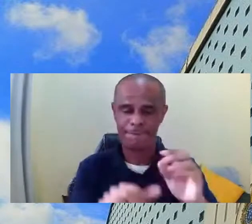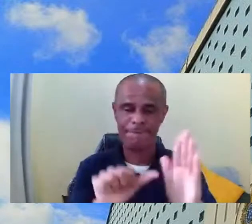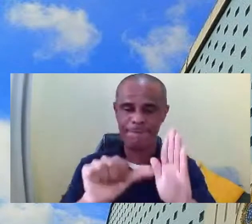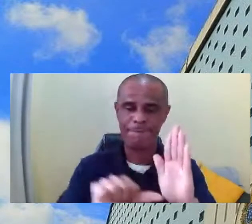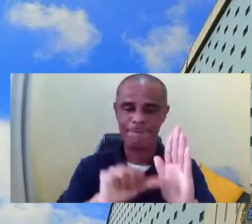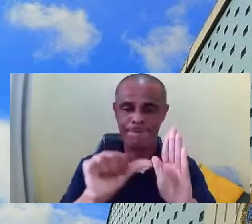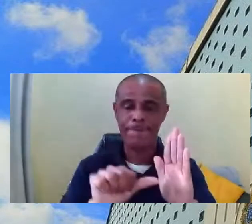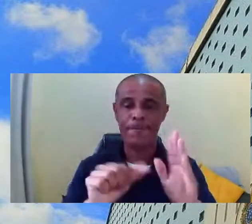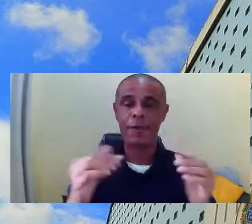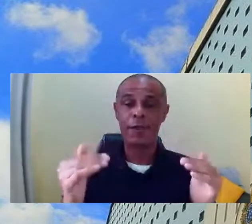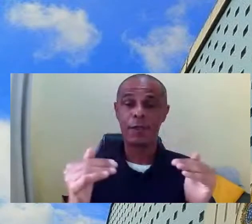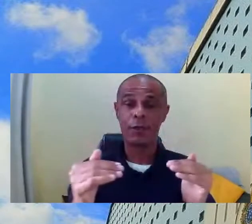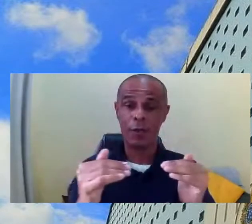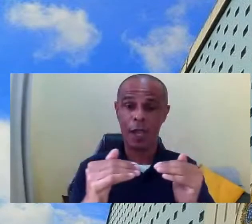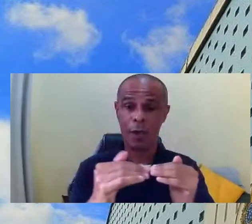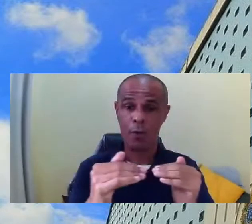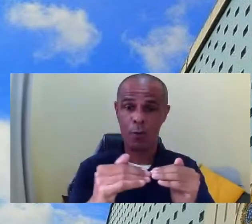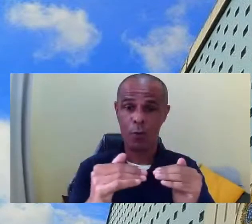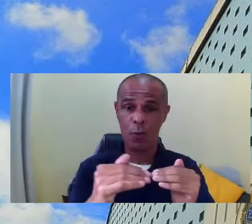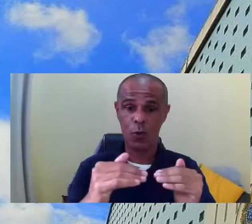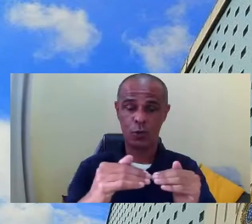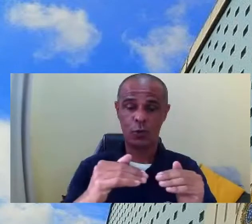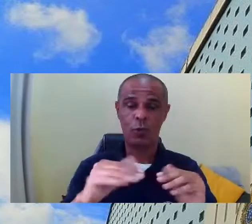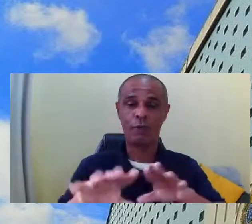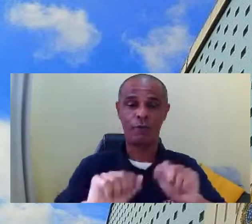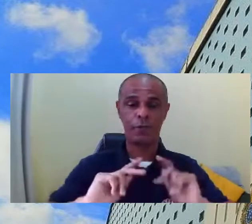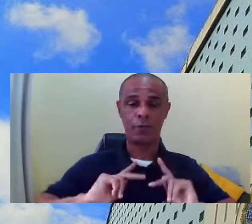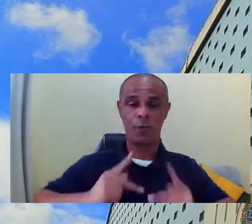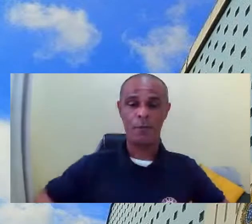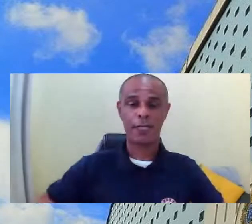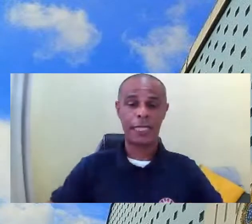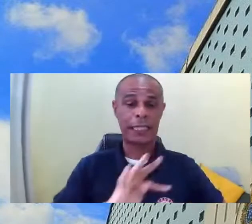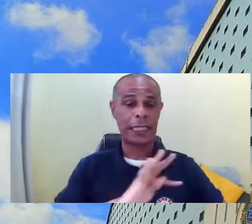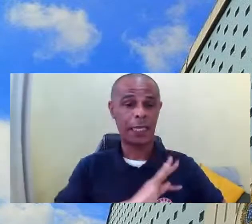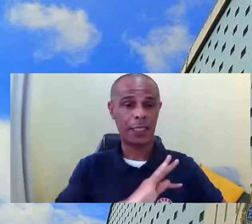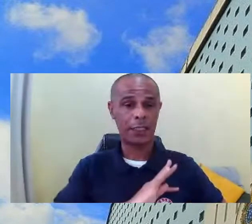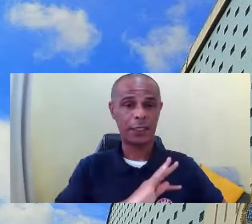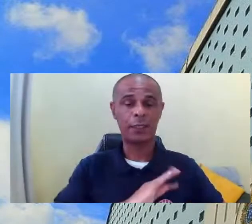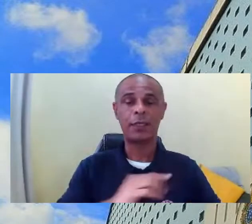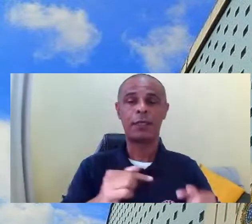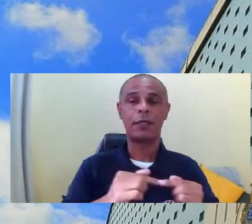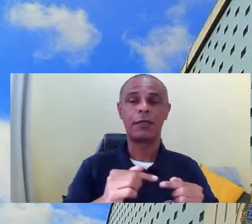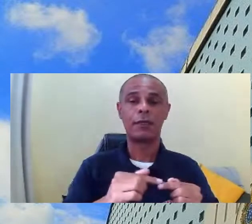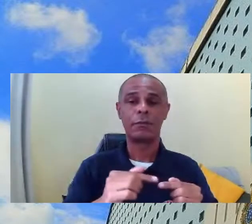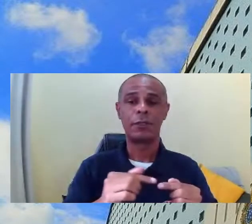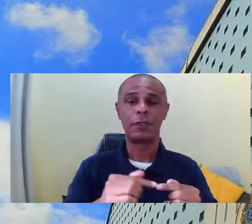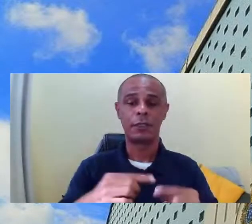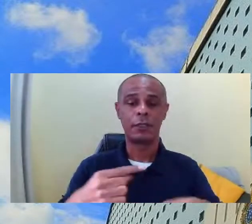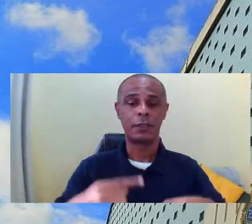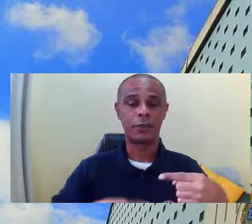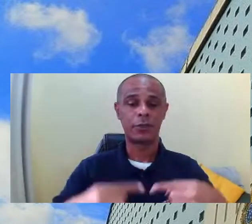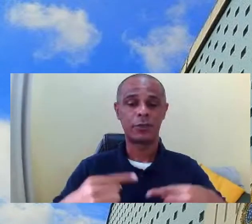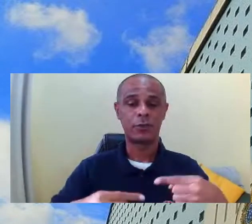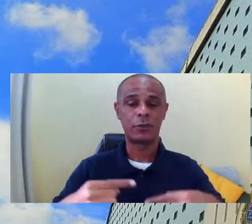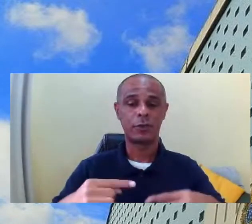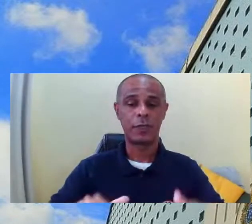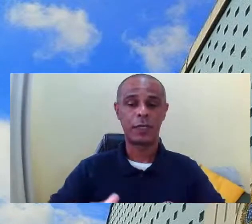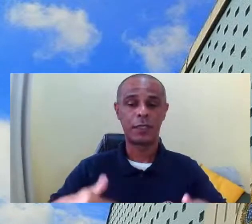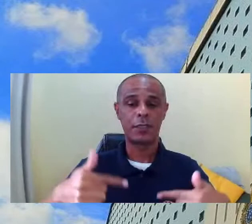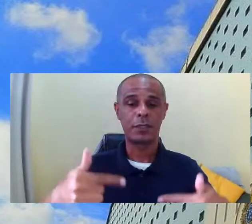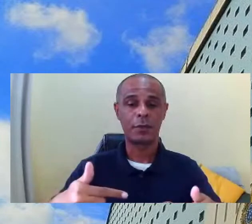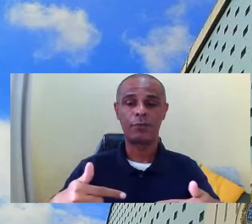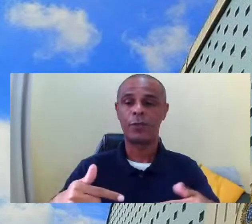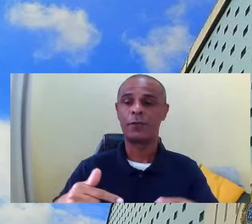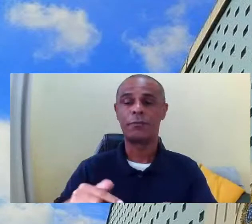de acordo com a formação humana, profissional e técnica, com as ações que estiverem em pauta. É uma questão de fazer